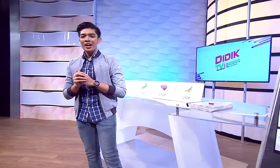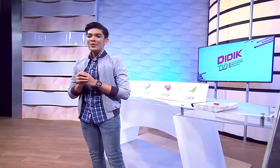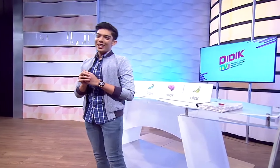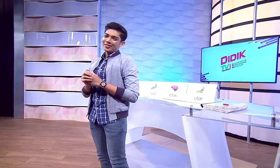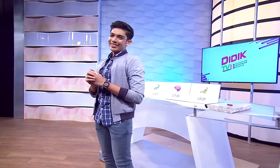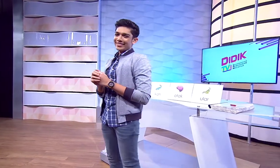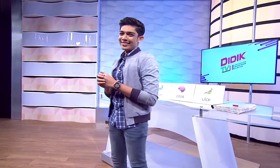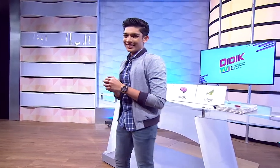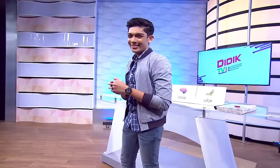profile